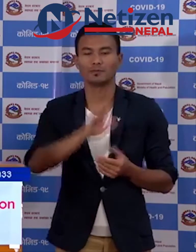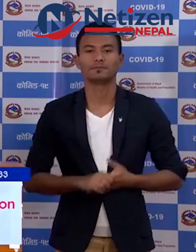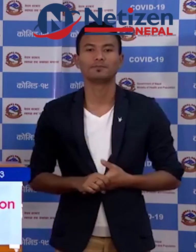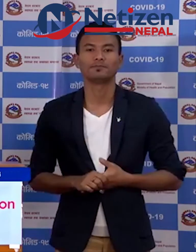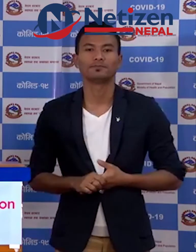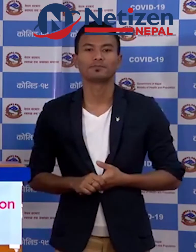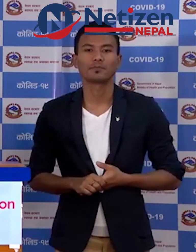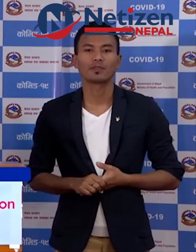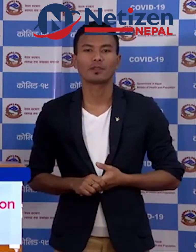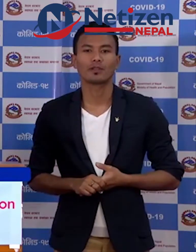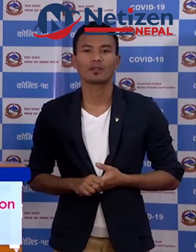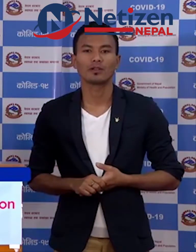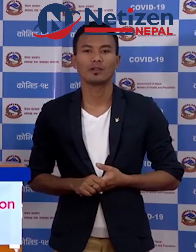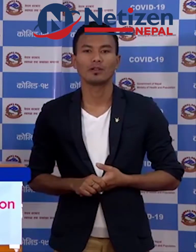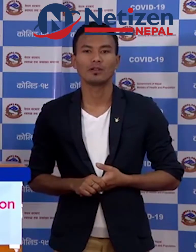हुनुहुन्छ।